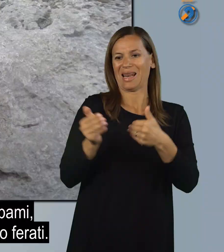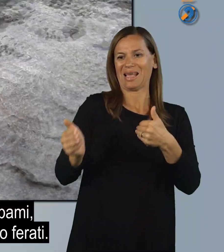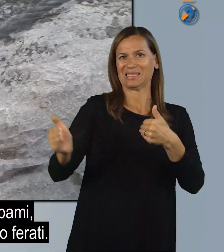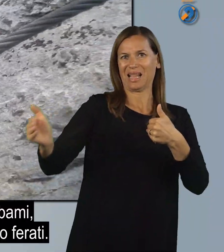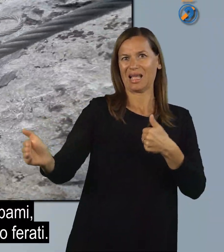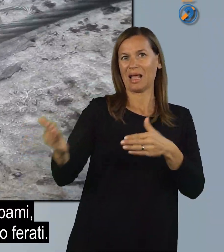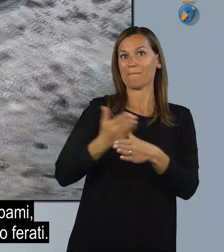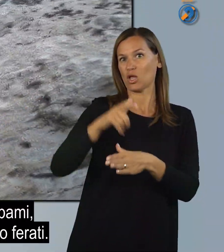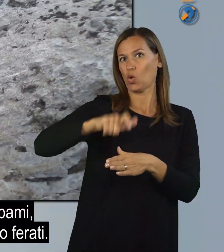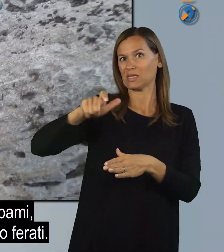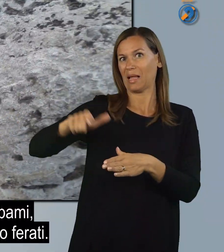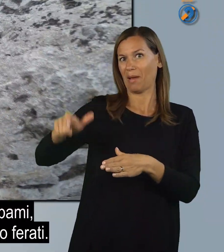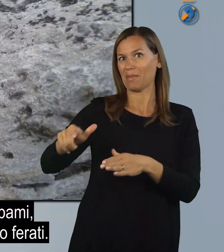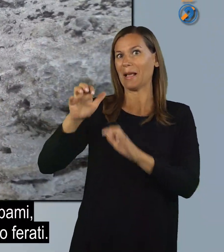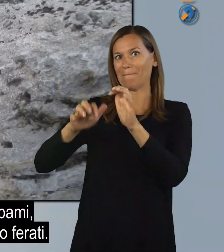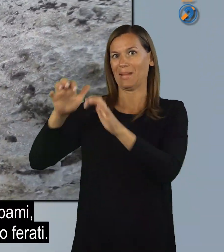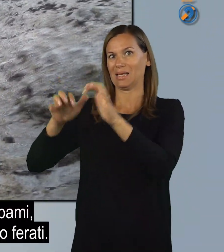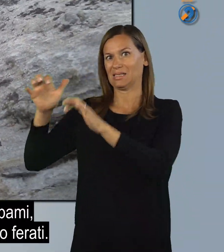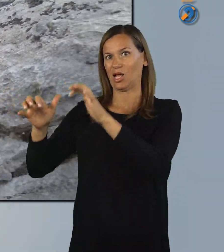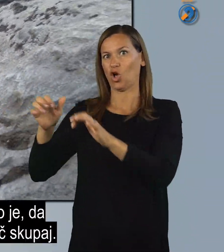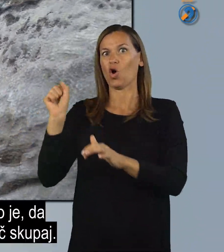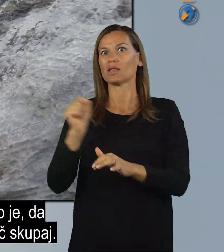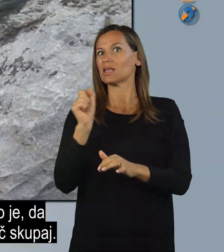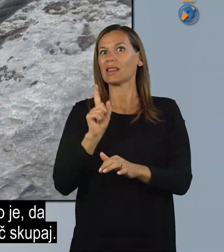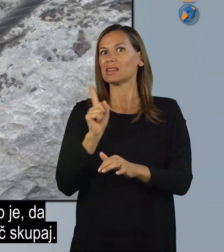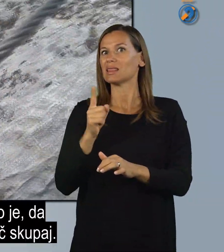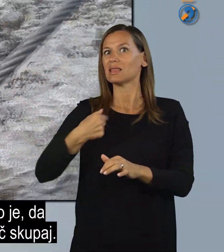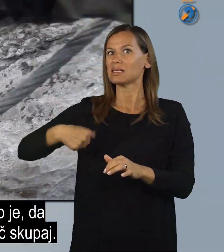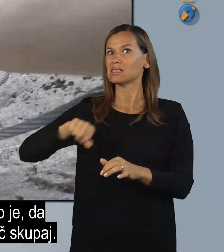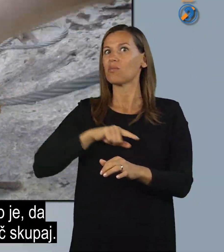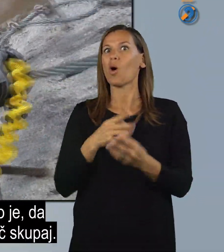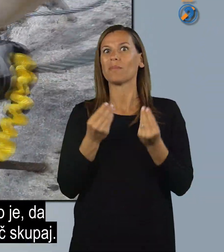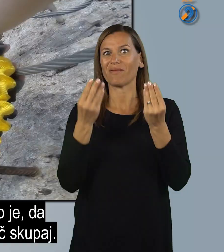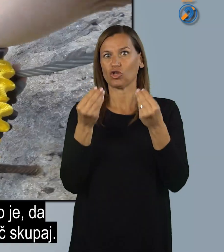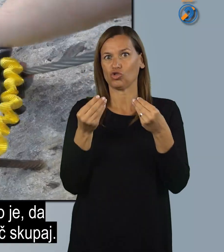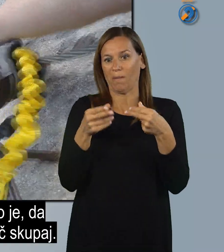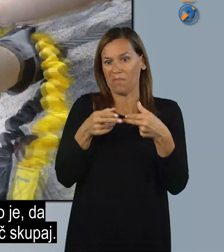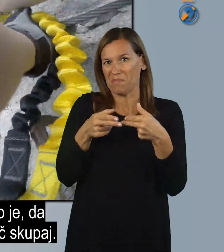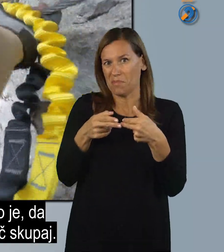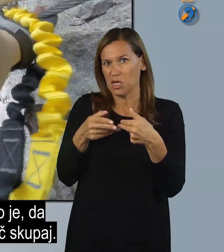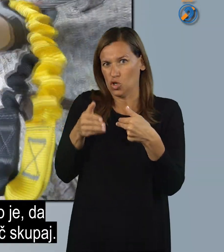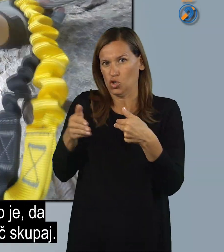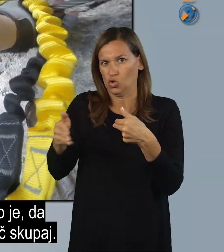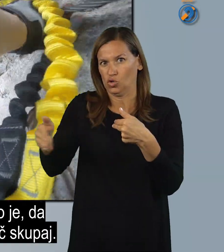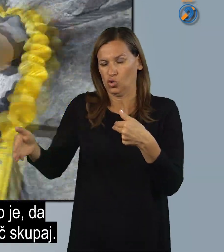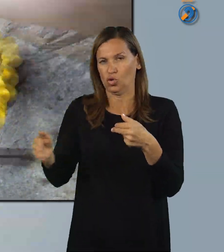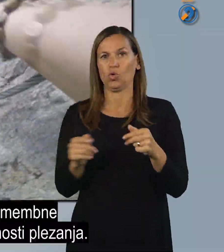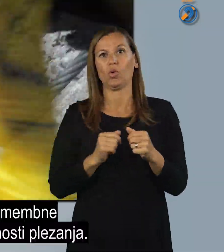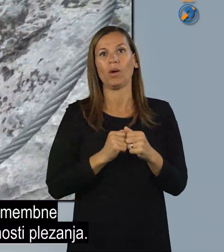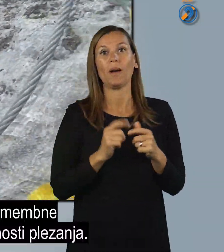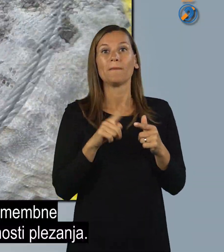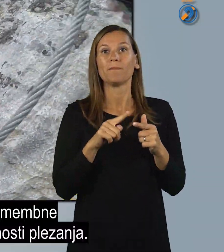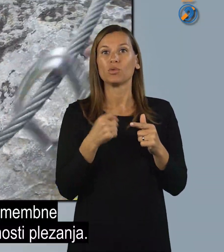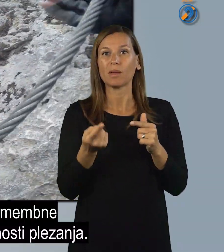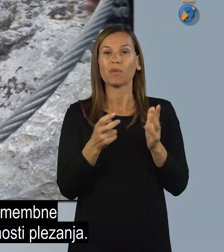med osebami, ki plezajo po ferati, da nismo preveč skupaj. Potem pridejo